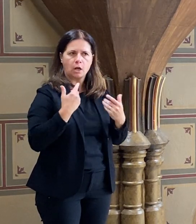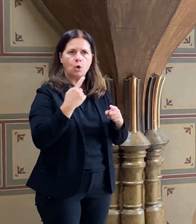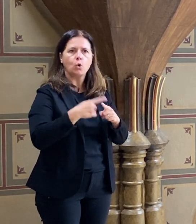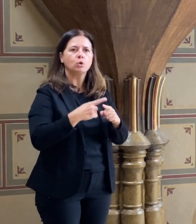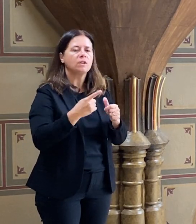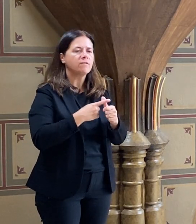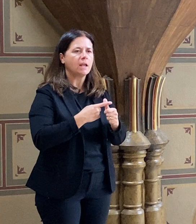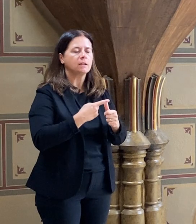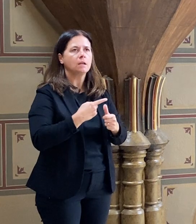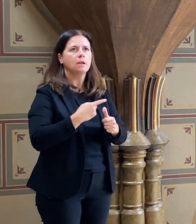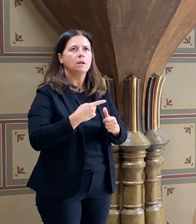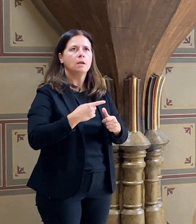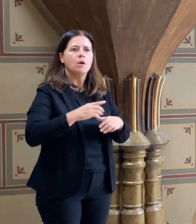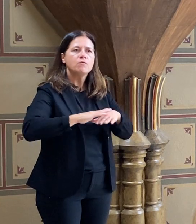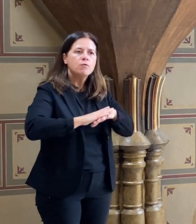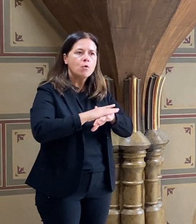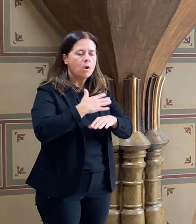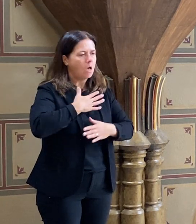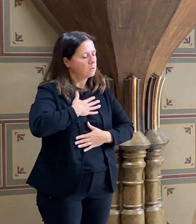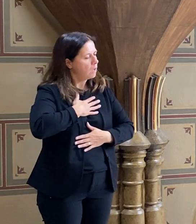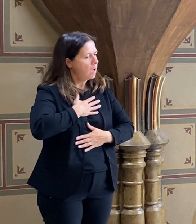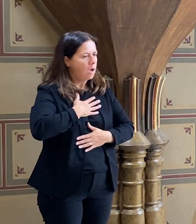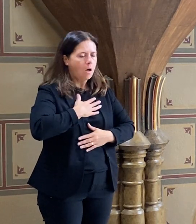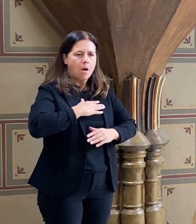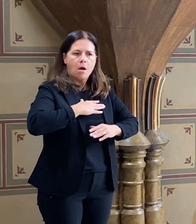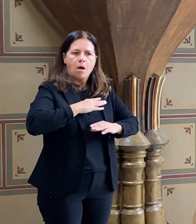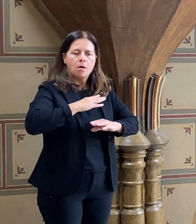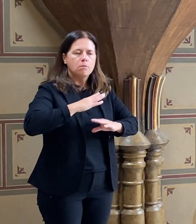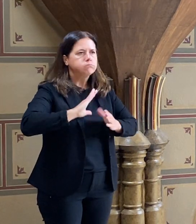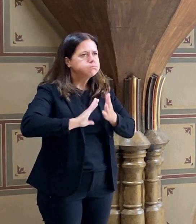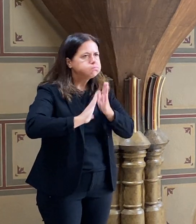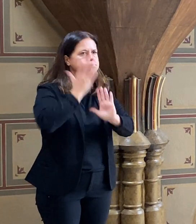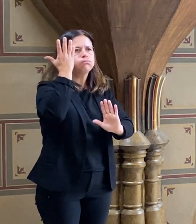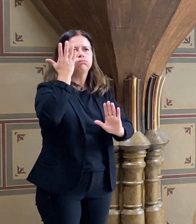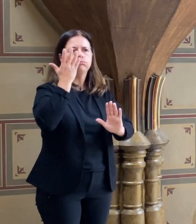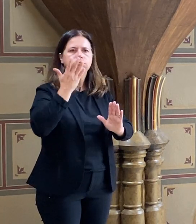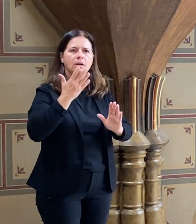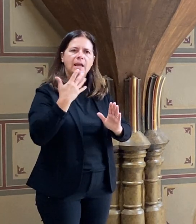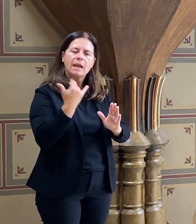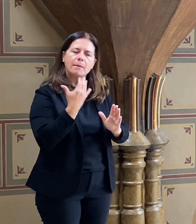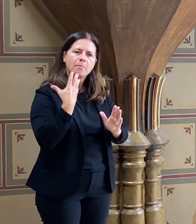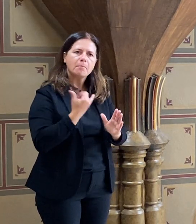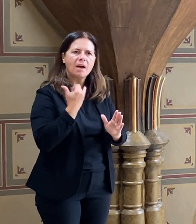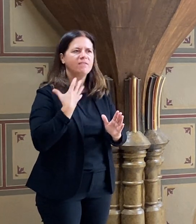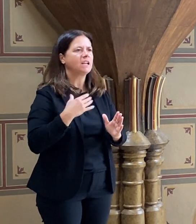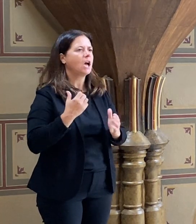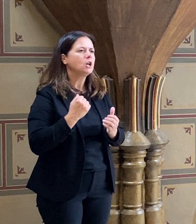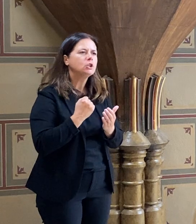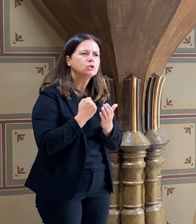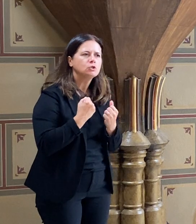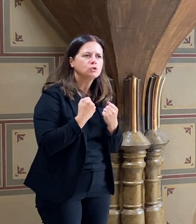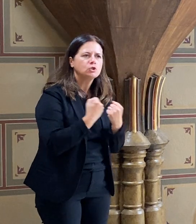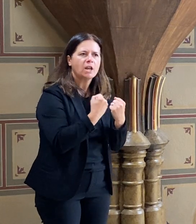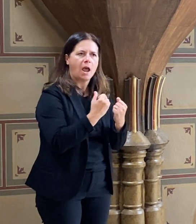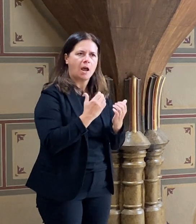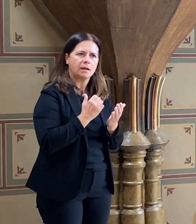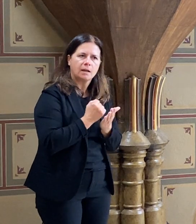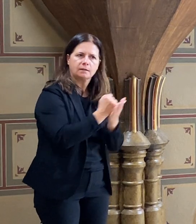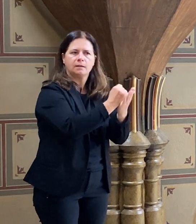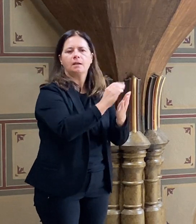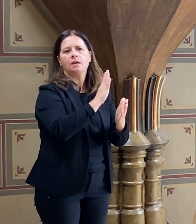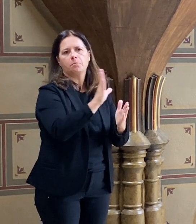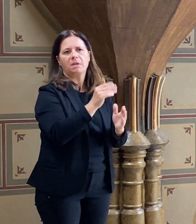sich einsam und ausgebrannt fühlen, stärke sie immer wieder mit der Kraft deines Geistes.